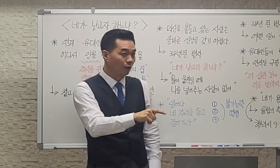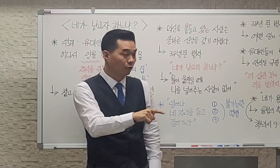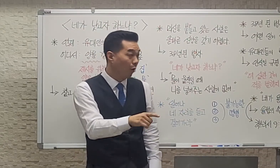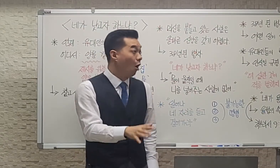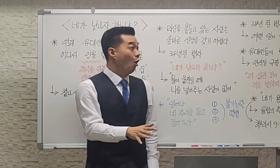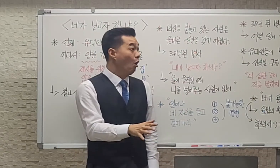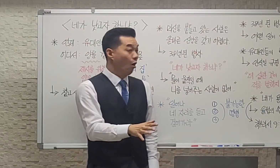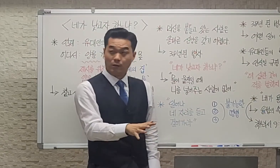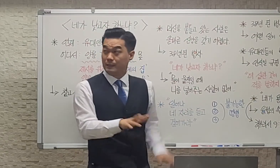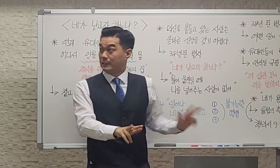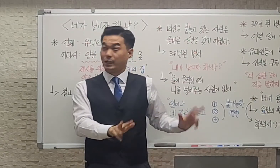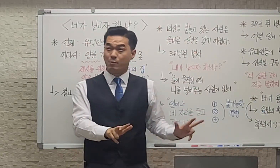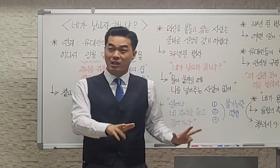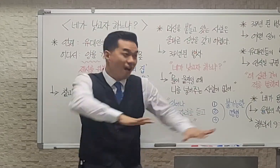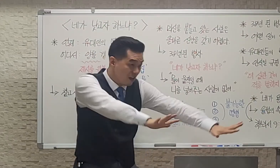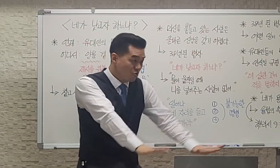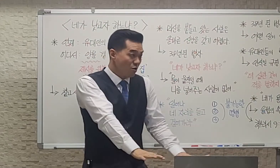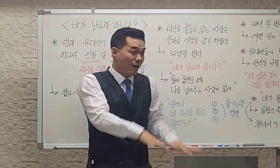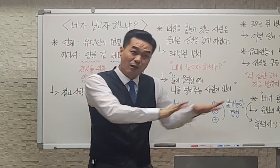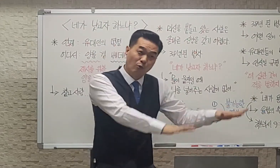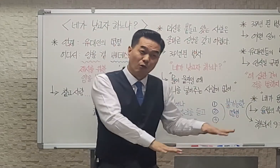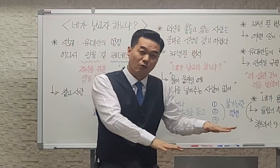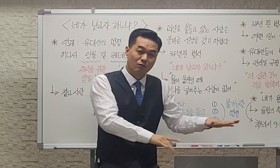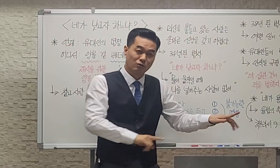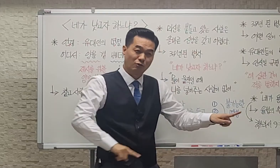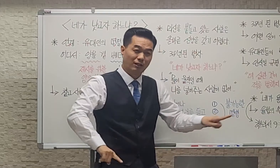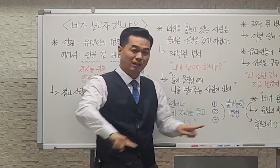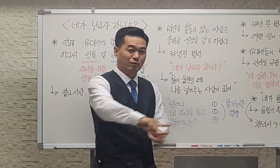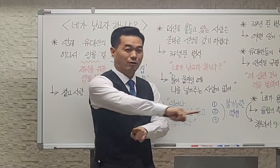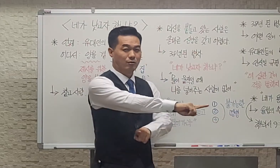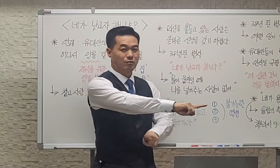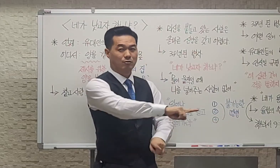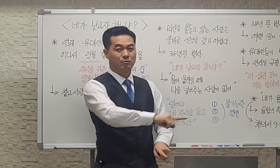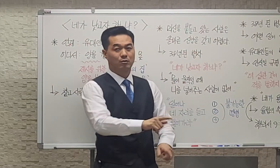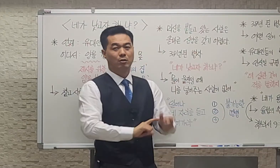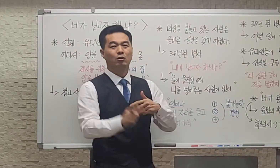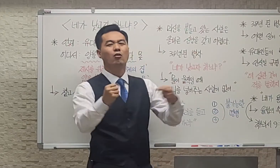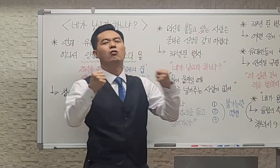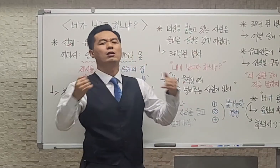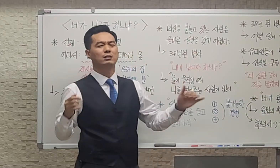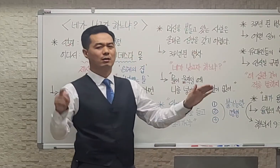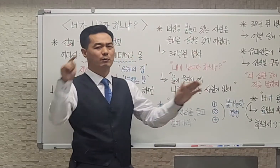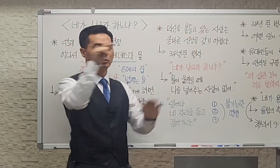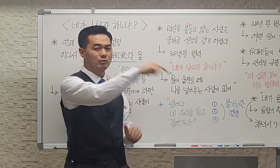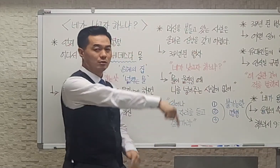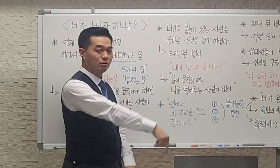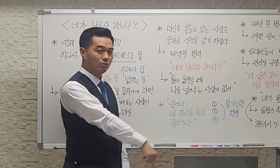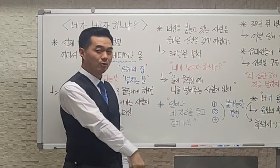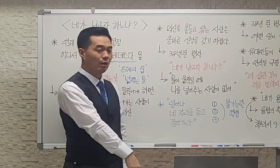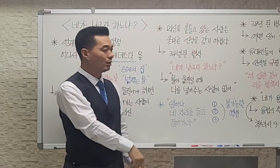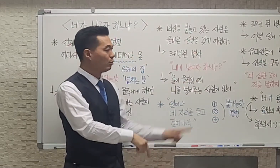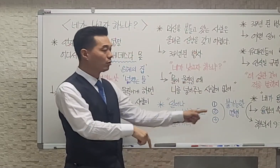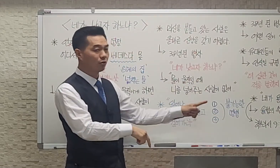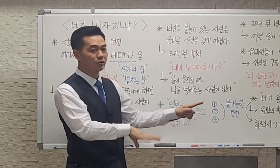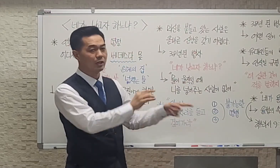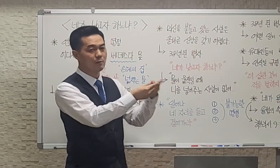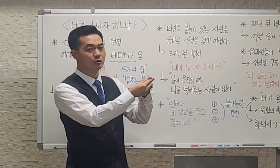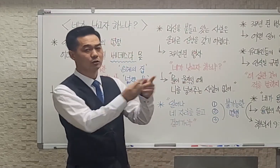발견해서도 지금이다! 출발해도 출당하는 거예요. 더 건강한 사람이 먼저 들어가죠. 그럼 여기서 제일 먼저 첫